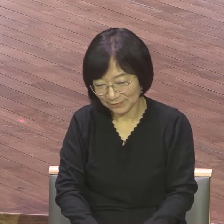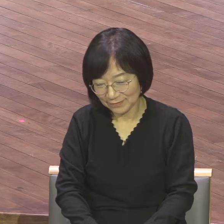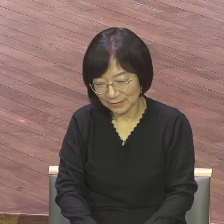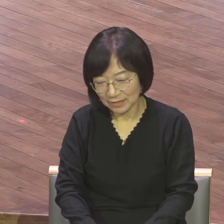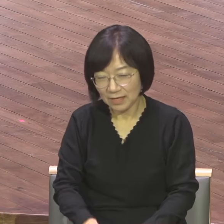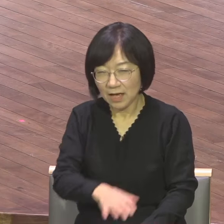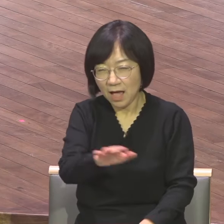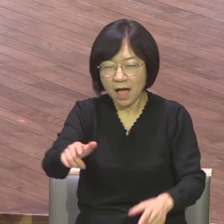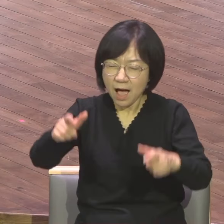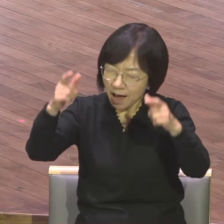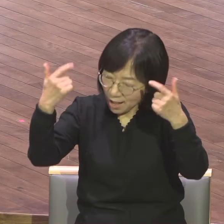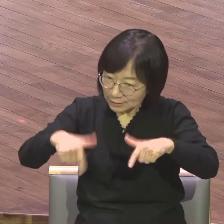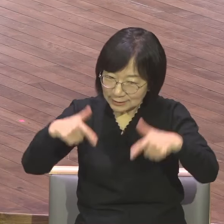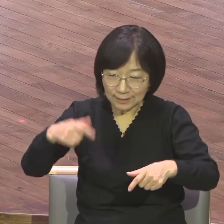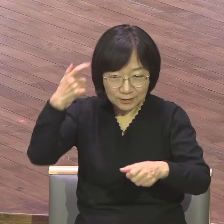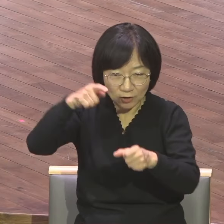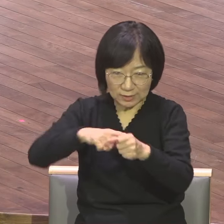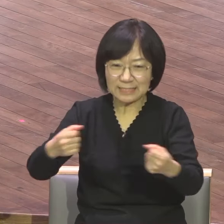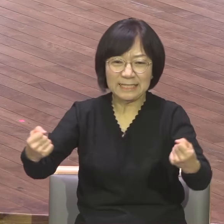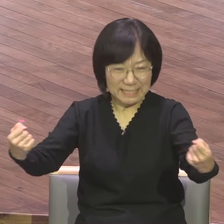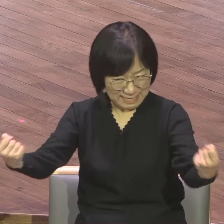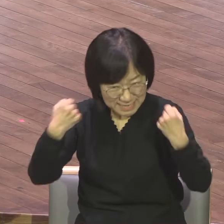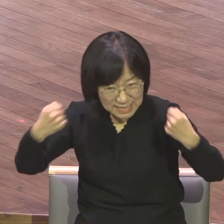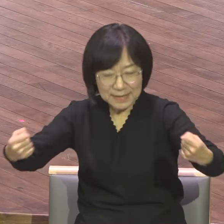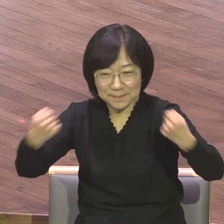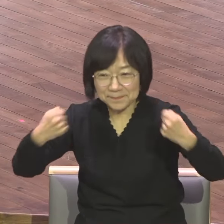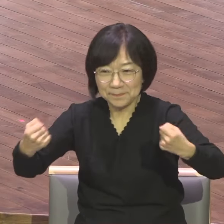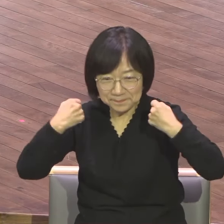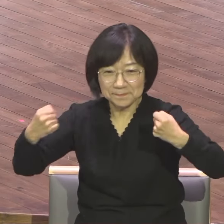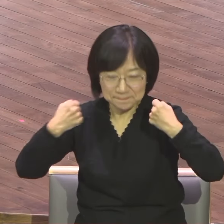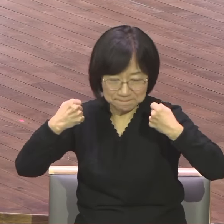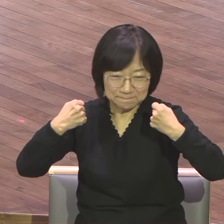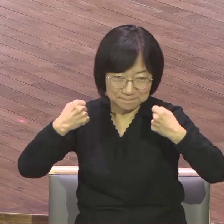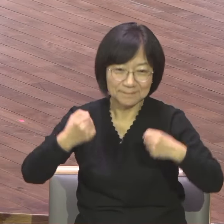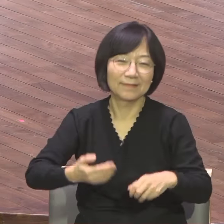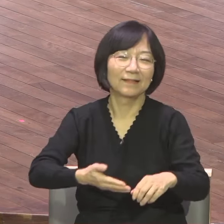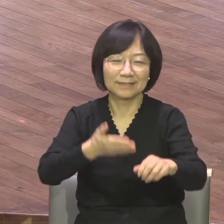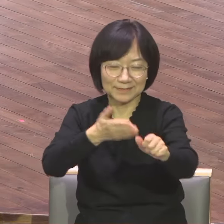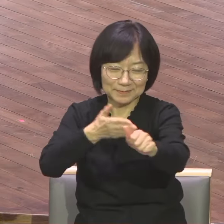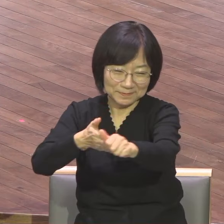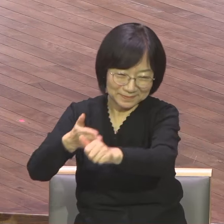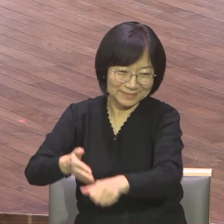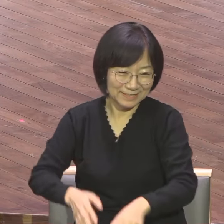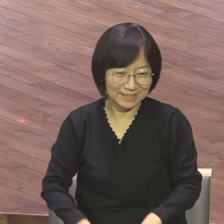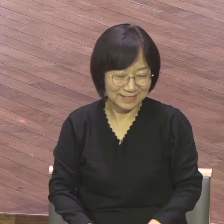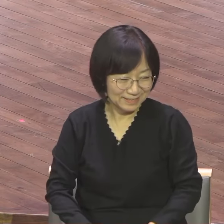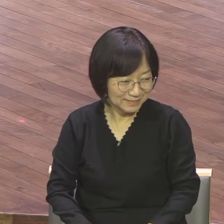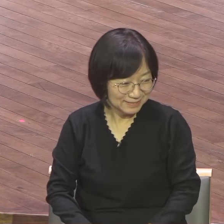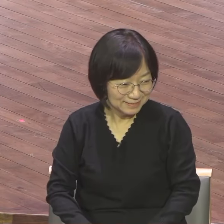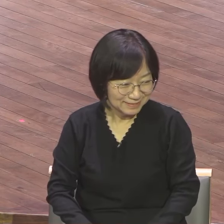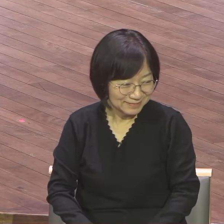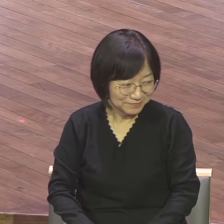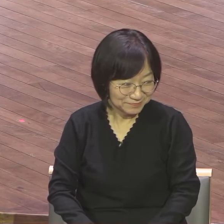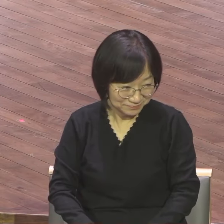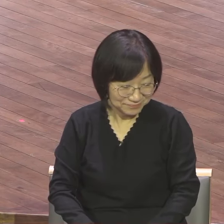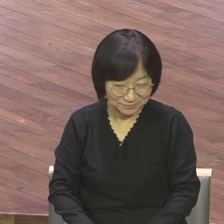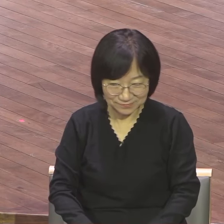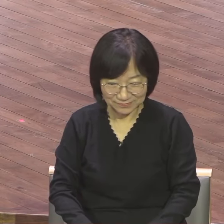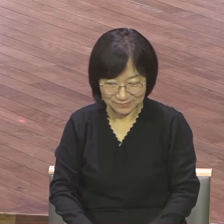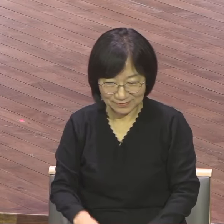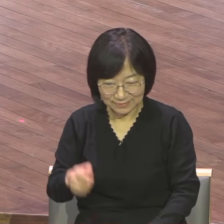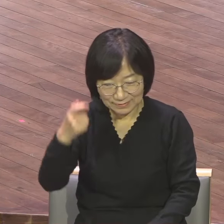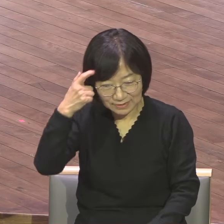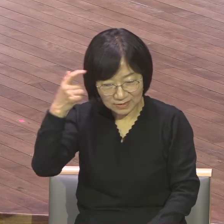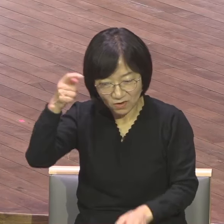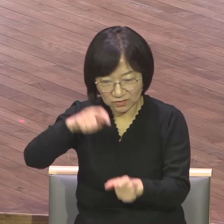도파민이 확 도시길 바랍니다. 영적인 삶을 살 하나하나 살 때마다 너무 재밌고 이럴 때마다 영적 영향 입힐